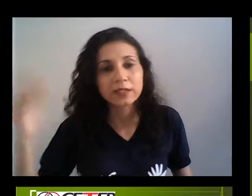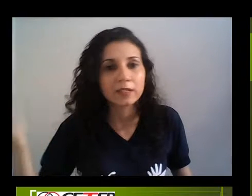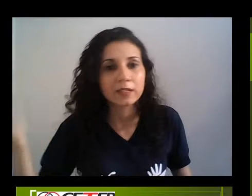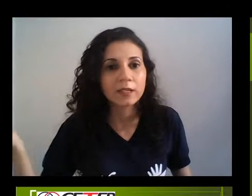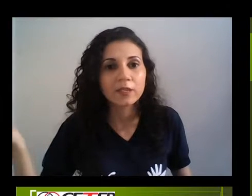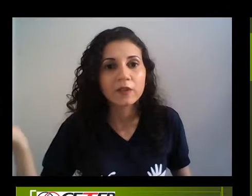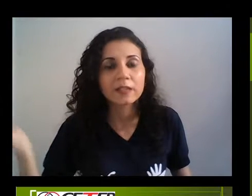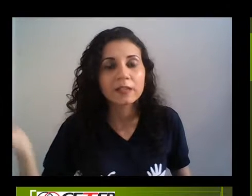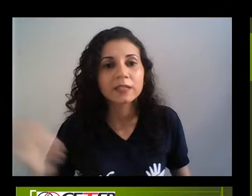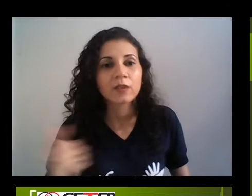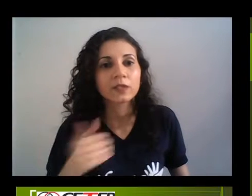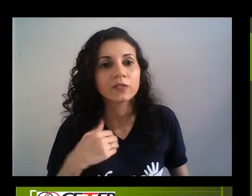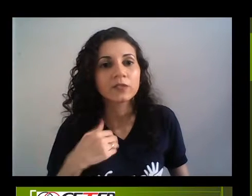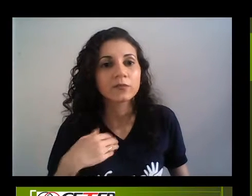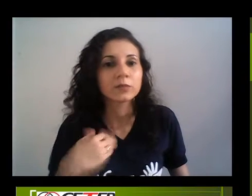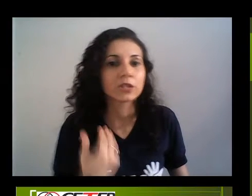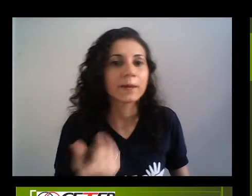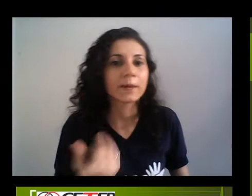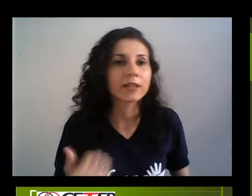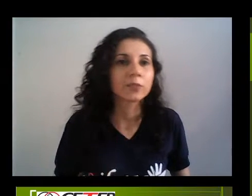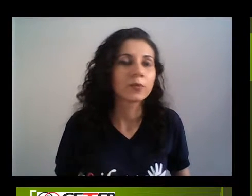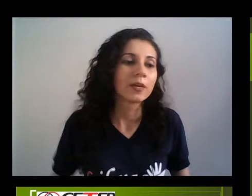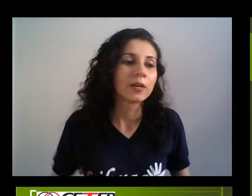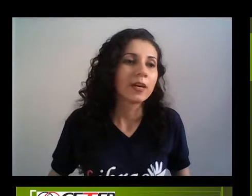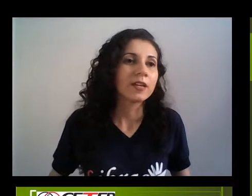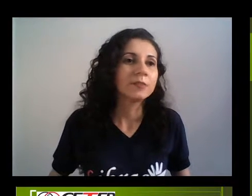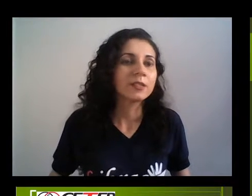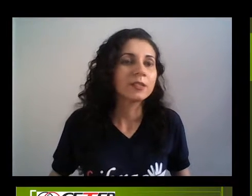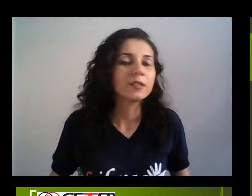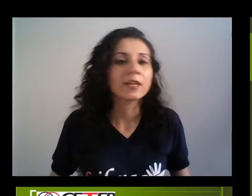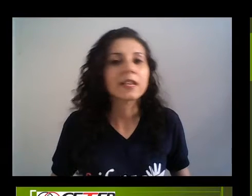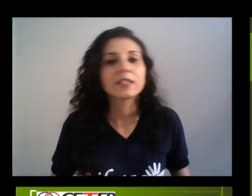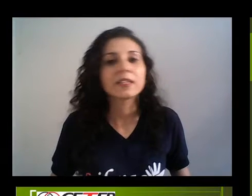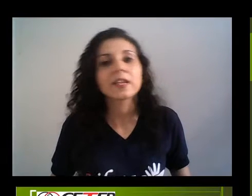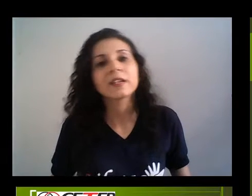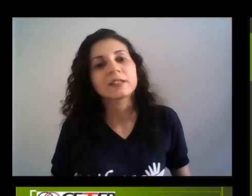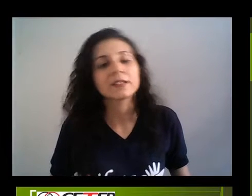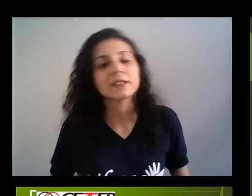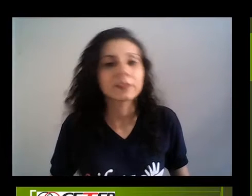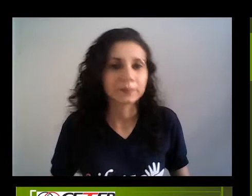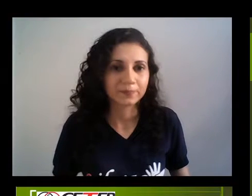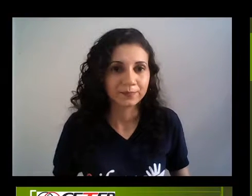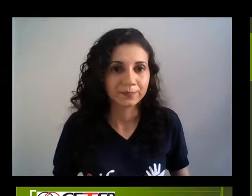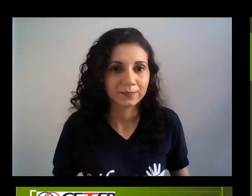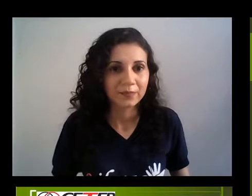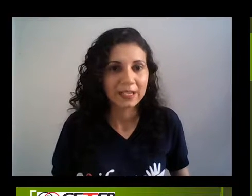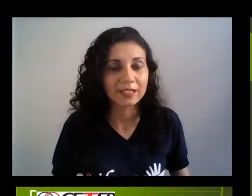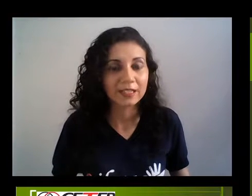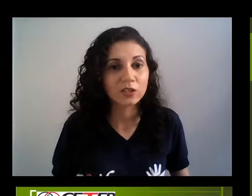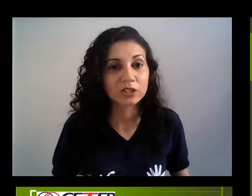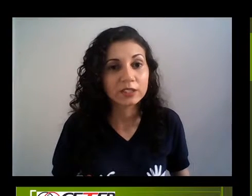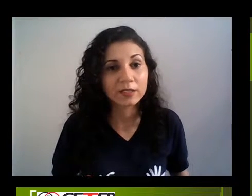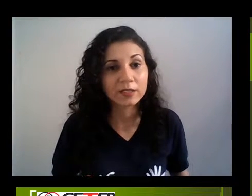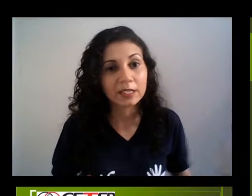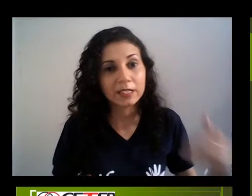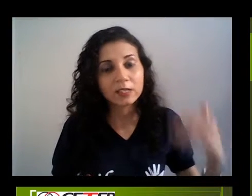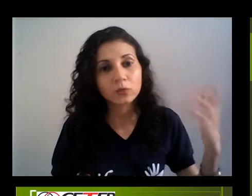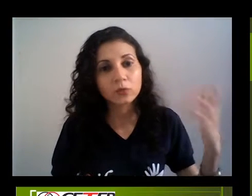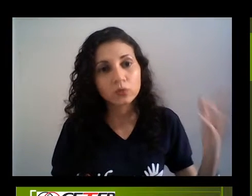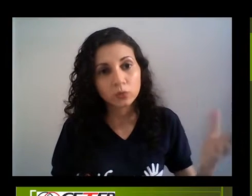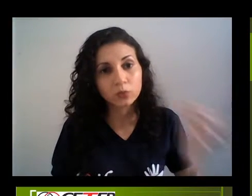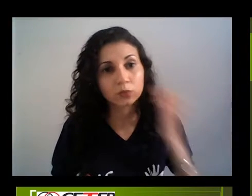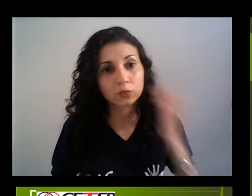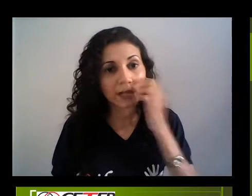porque seria equivalente a alguém me chamar tipo M-I-R-E, né? Então a gente cria